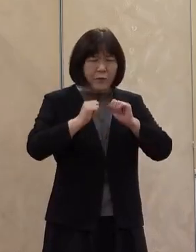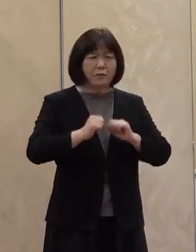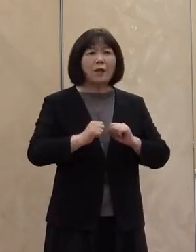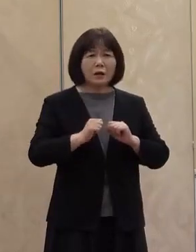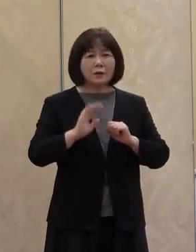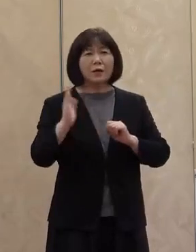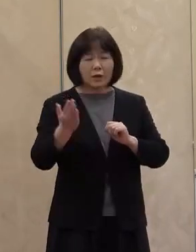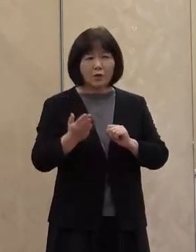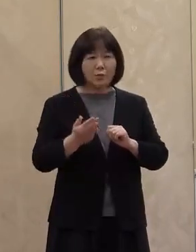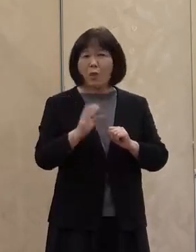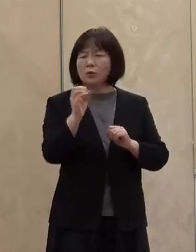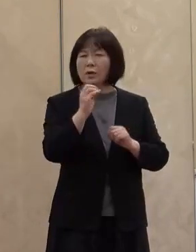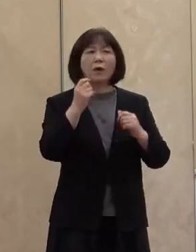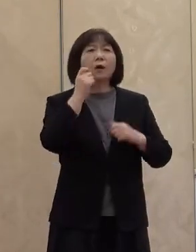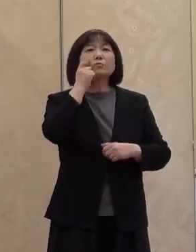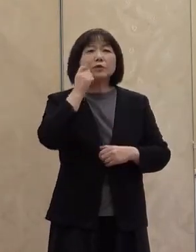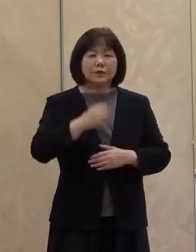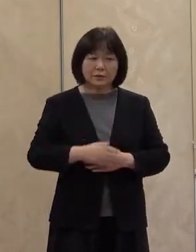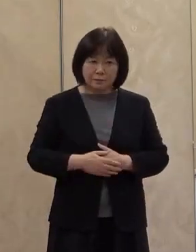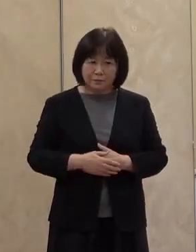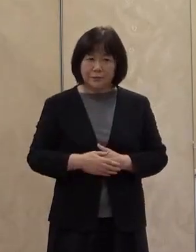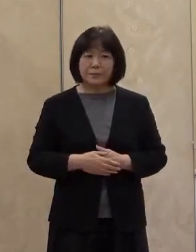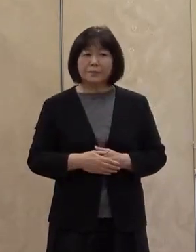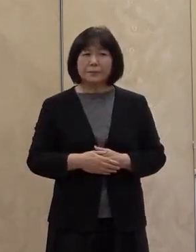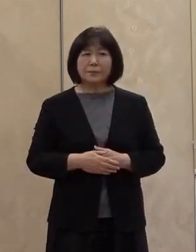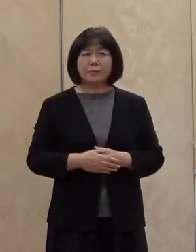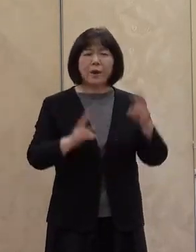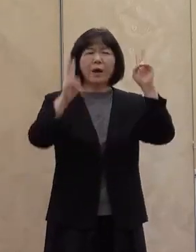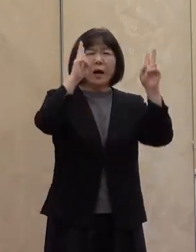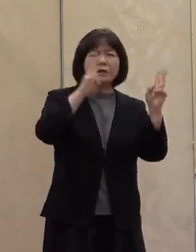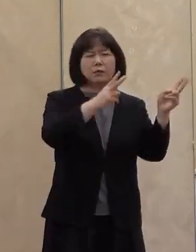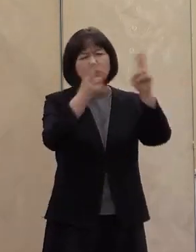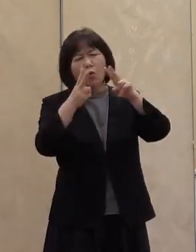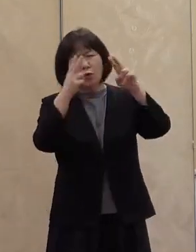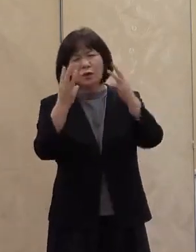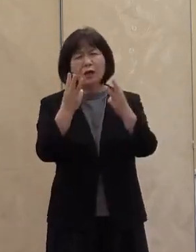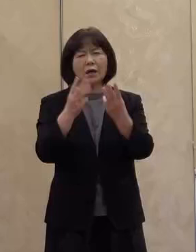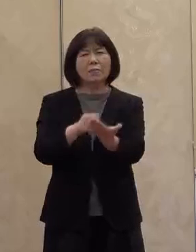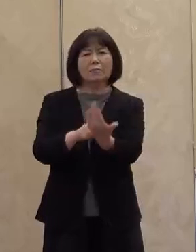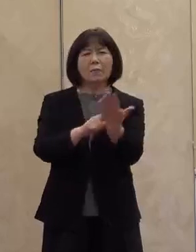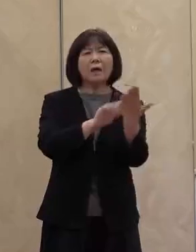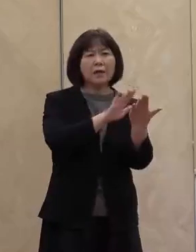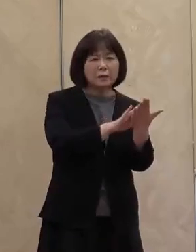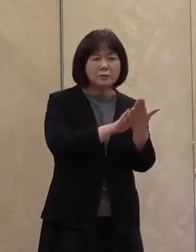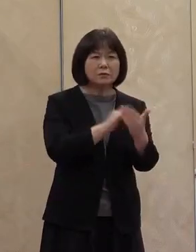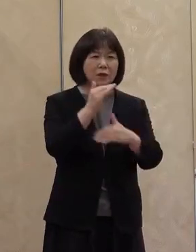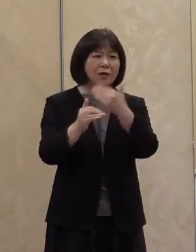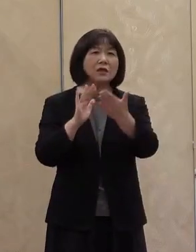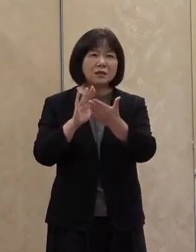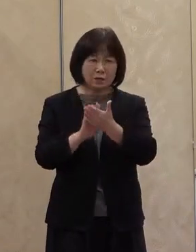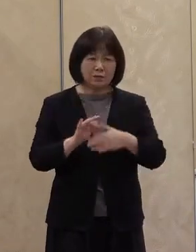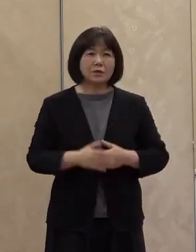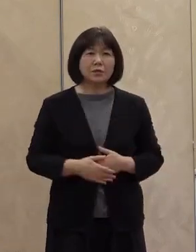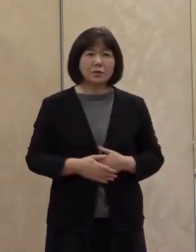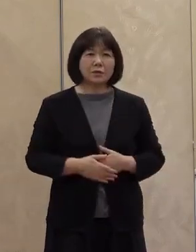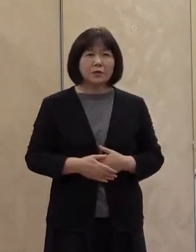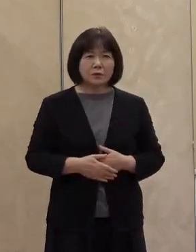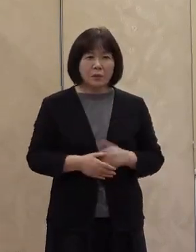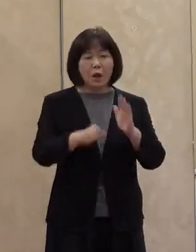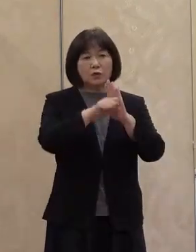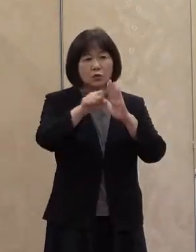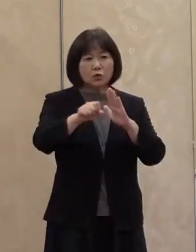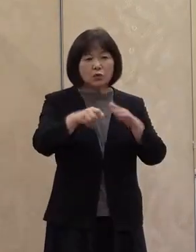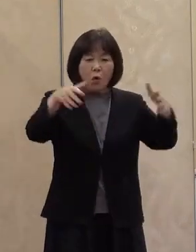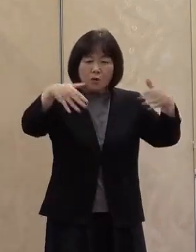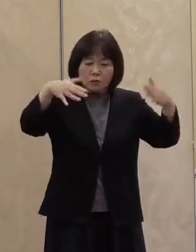はなかなかならない。報道でも倒産が出始めているというのが出ている通りです。実際有効求人倍率を見ますと、大